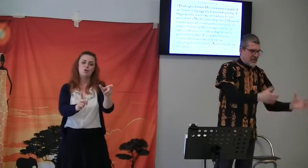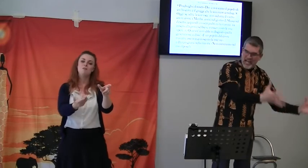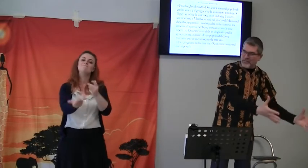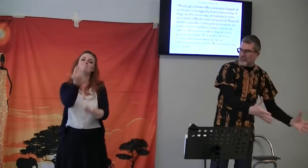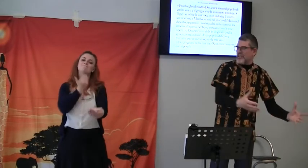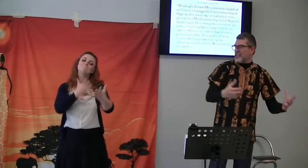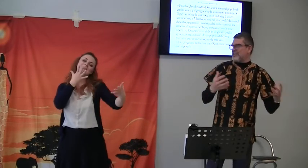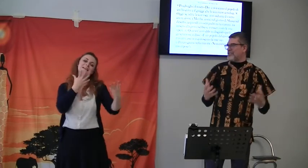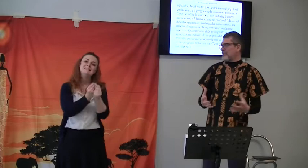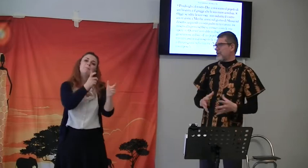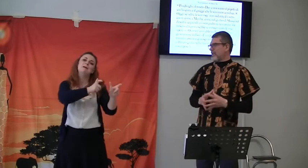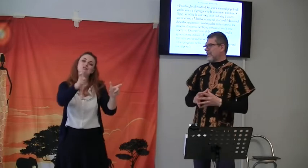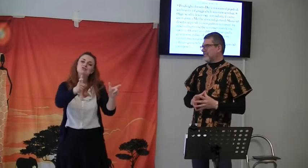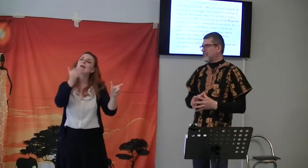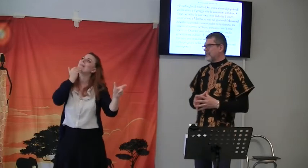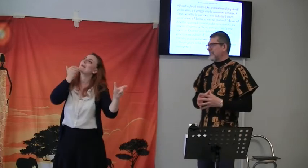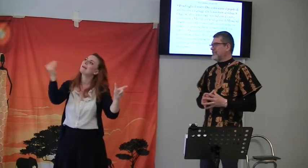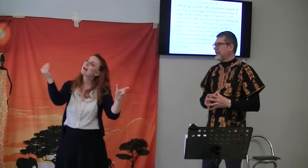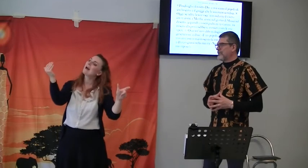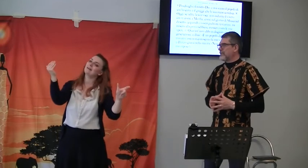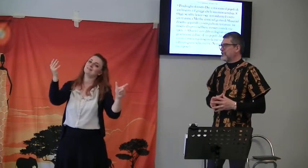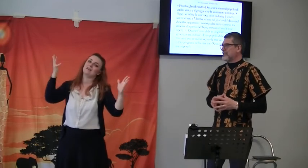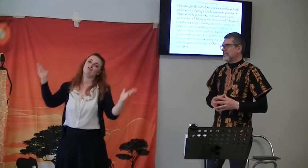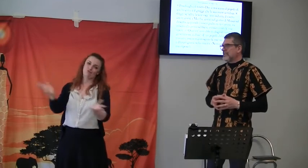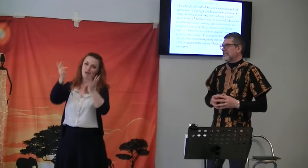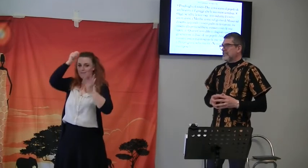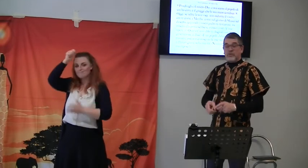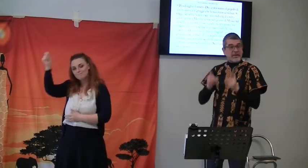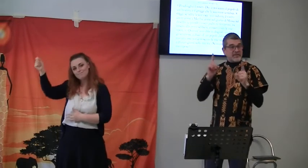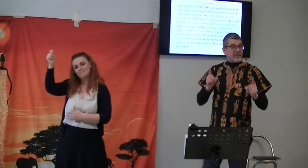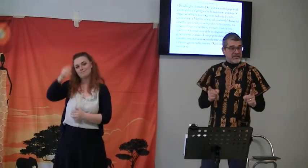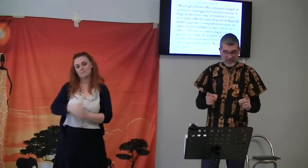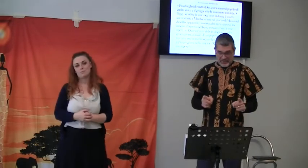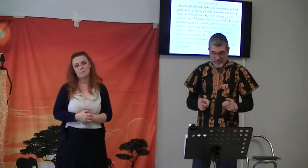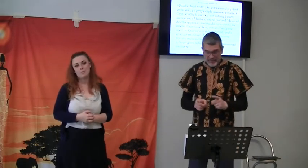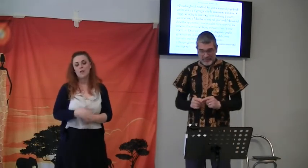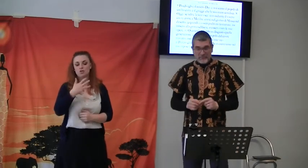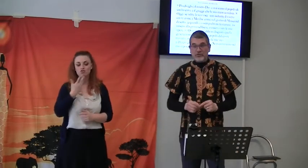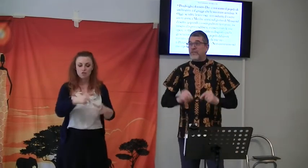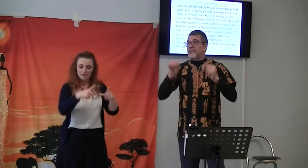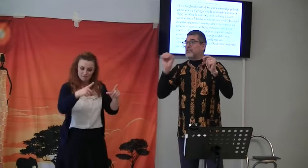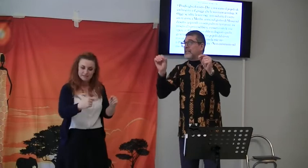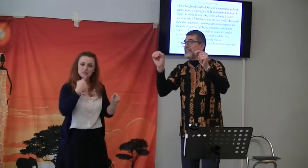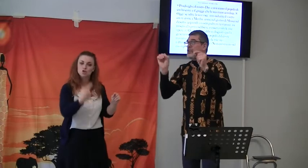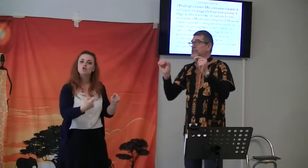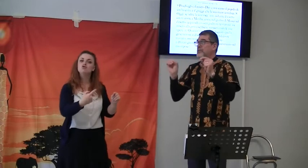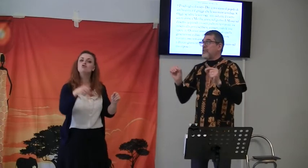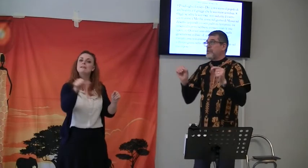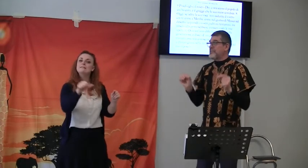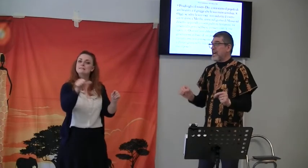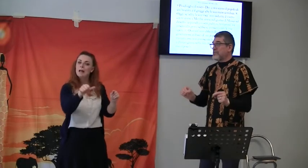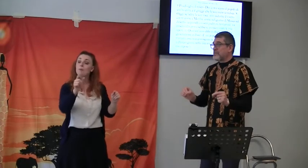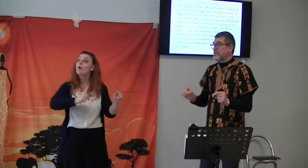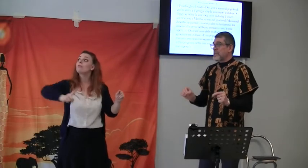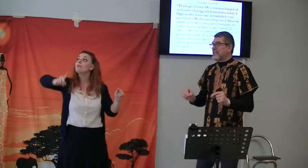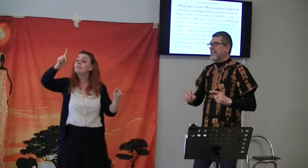ringraziano, celebrano il Signore per le grandi cose che ha fatto per noi. C'è un passo che dice nel Salmo, Dio ha fatto grandi cose per noi e